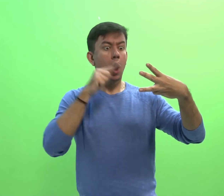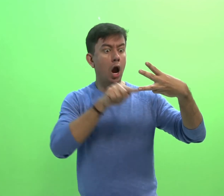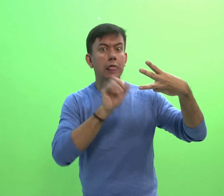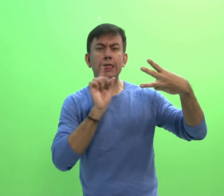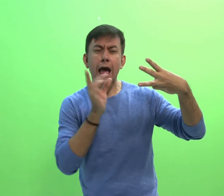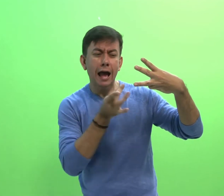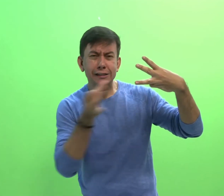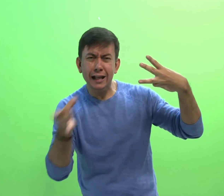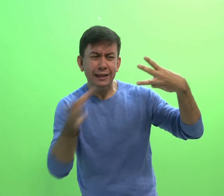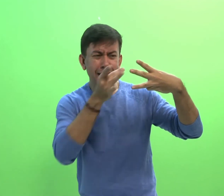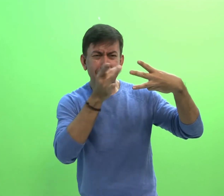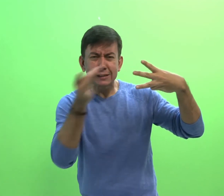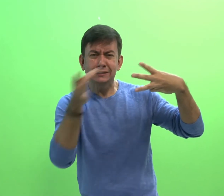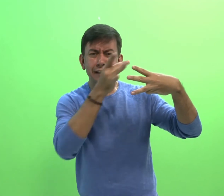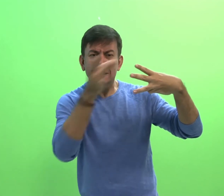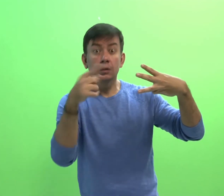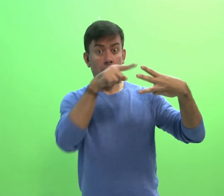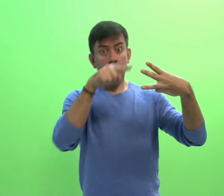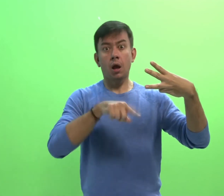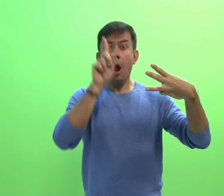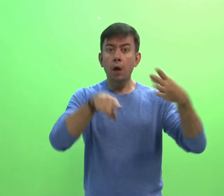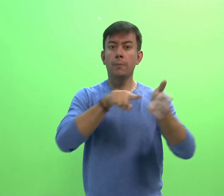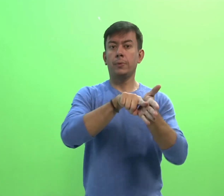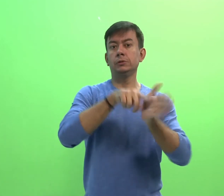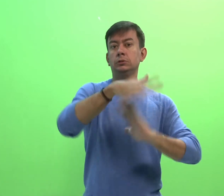Então, esses 3 pontos